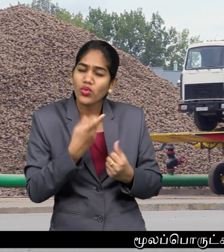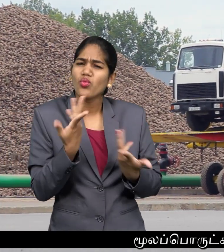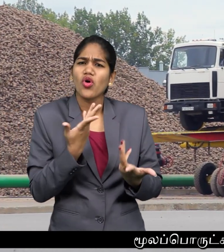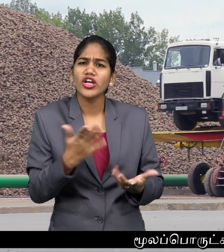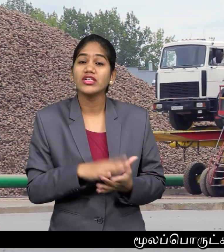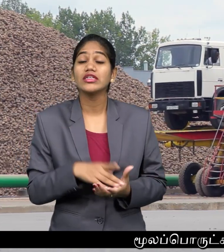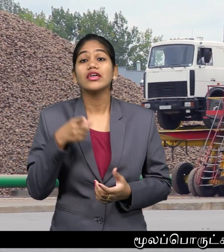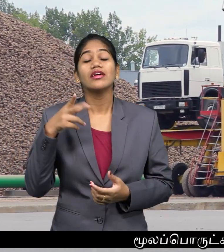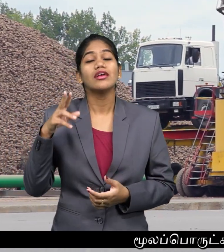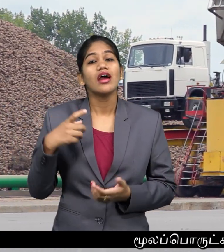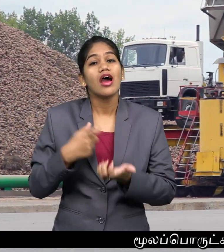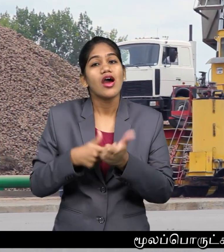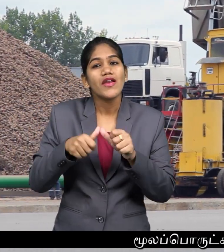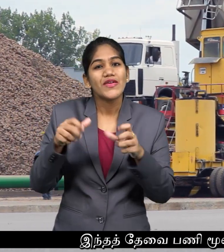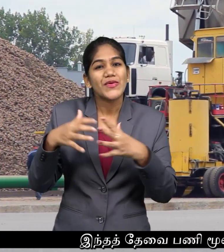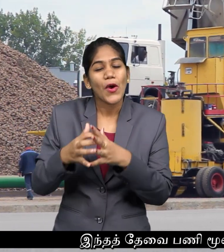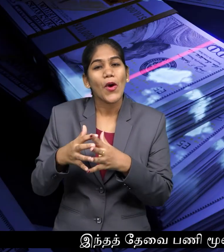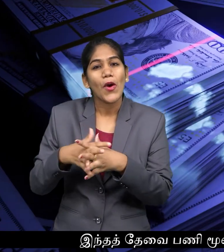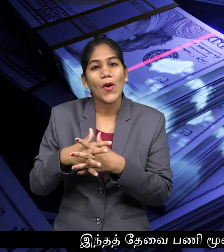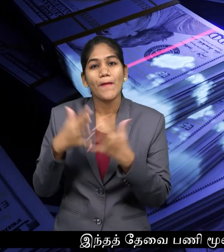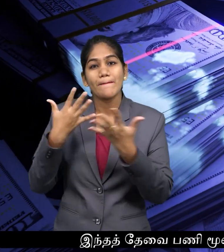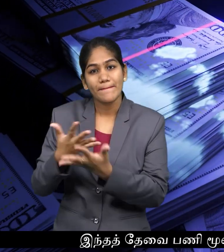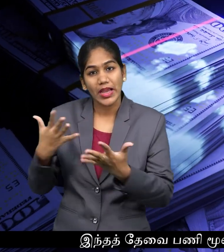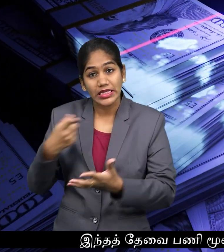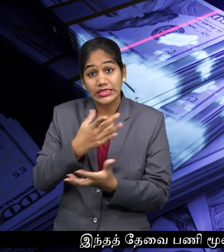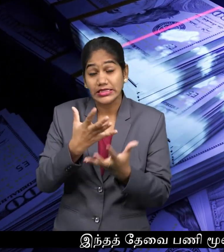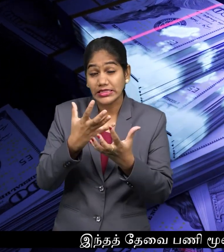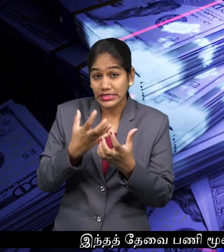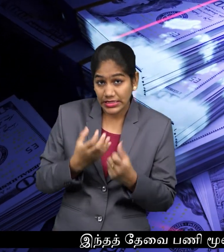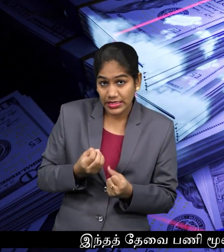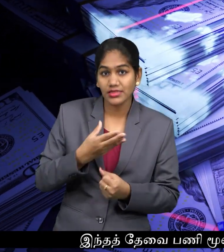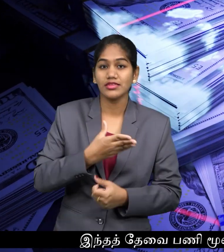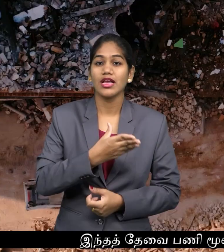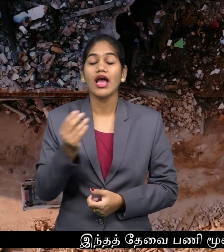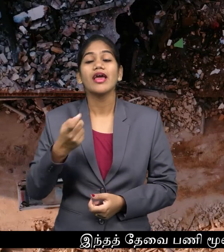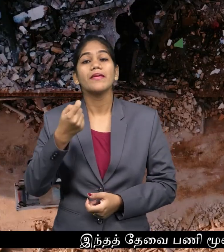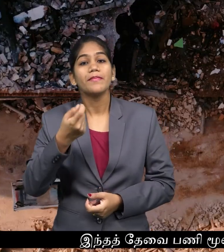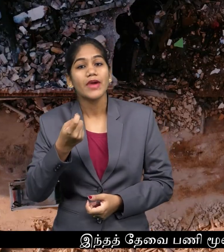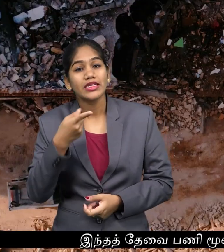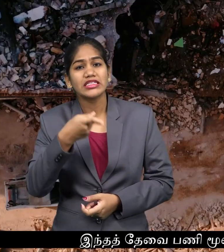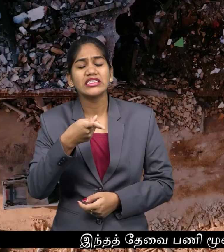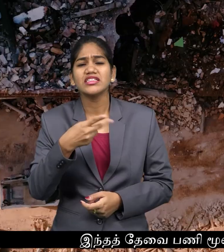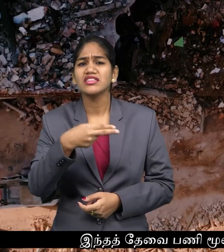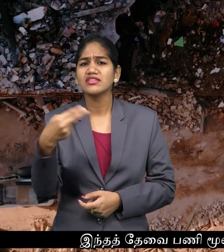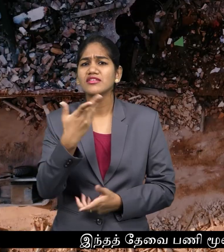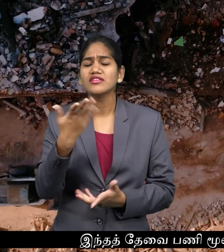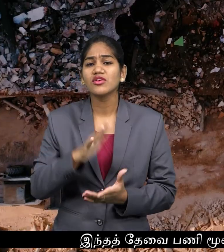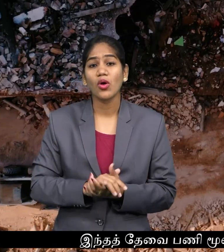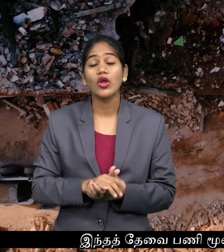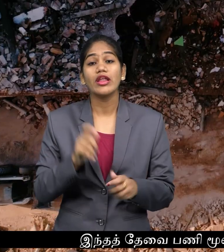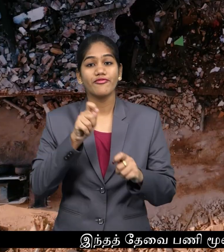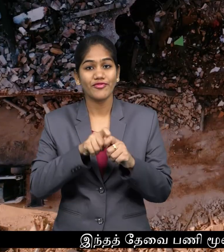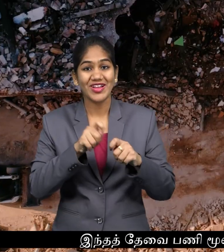மூலப்பொருட்கள் மற்றும் பணத்திற்கான இந்த சேவை பணி மூலதனம் என்று அழைக்கப்படுகிறது.